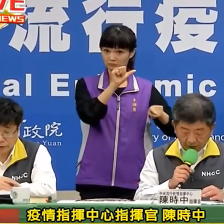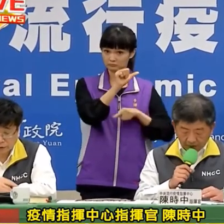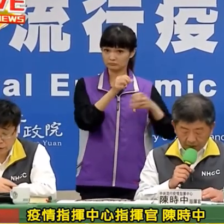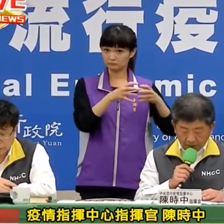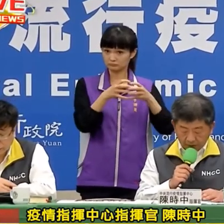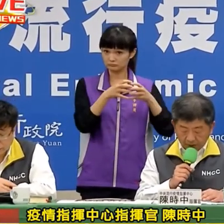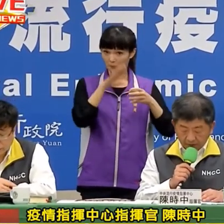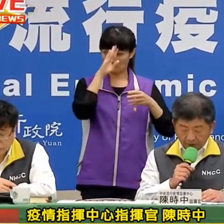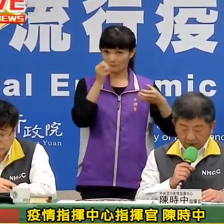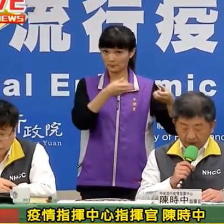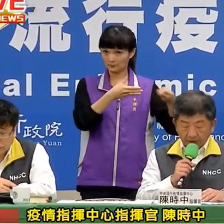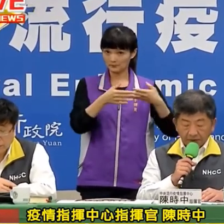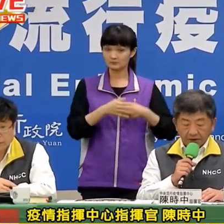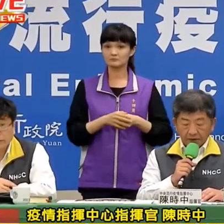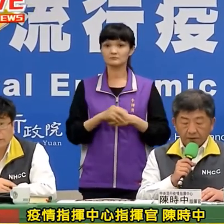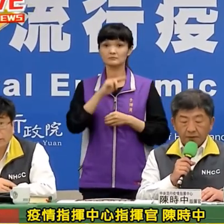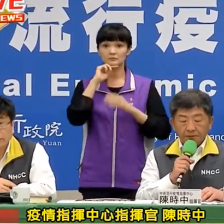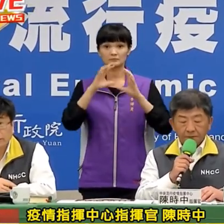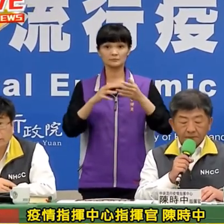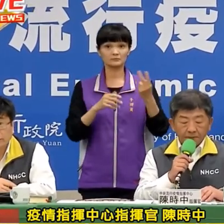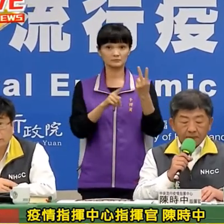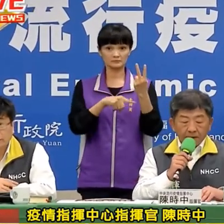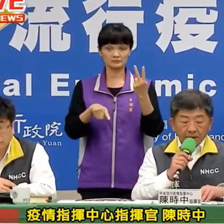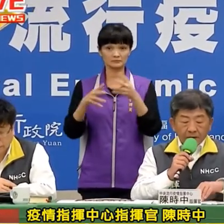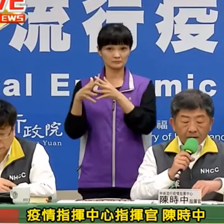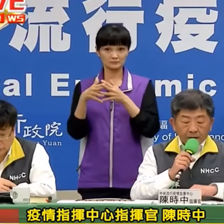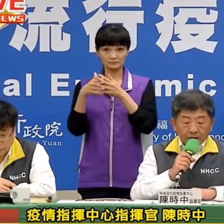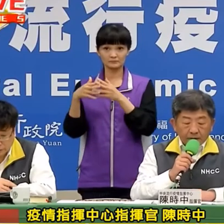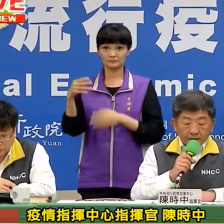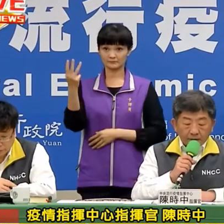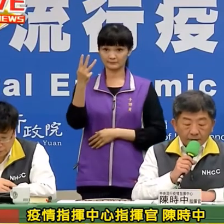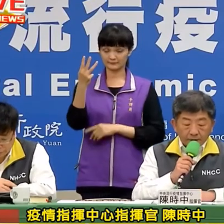那英国2位，那美国有3位。